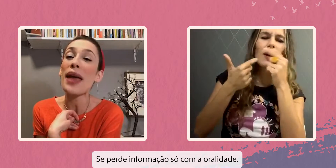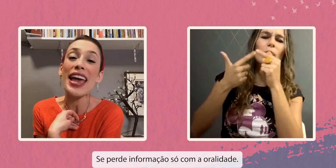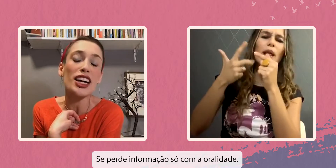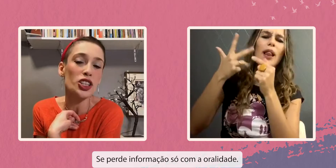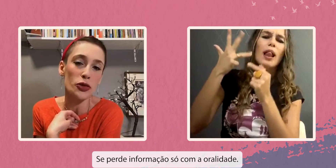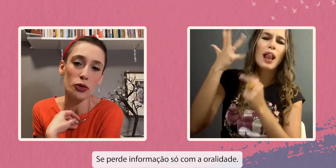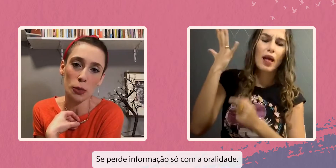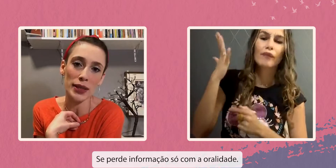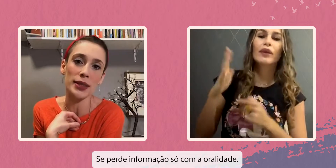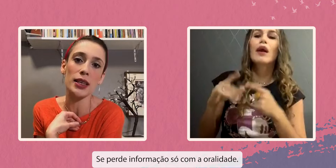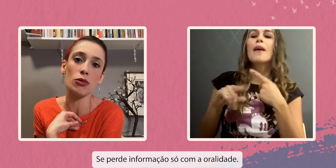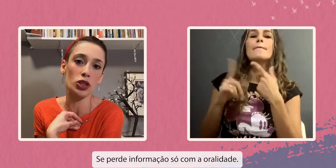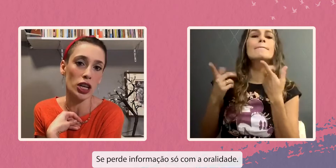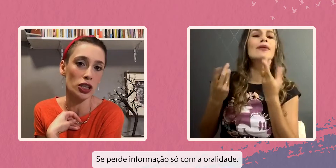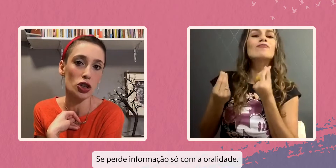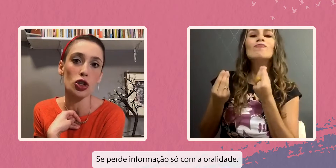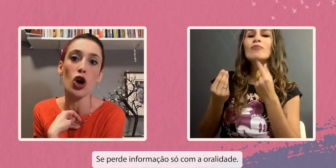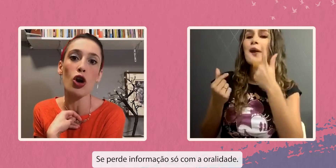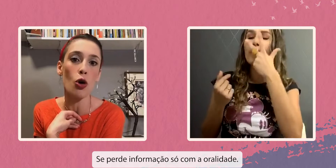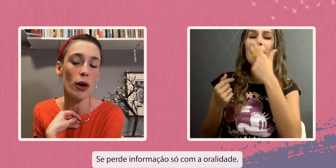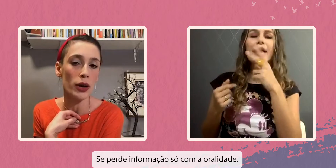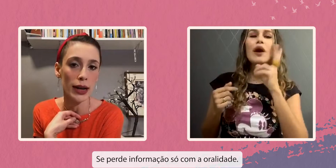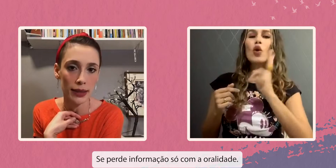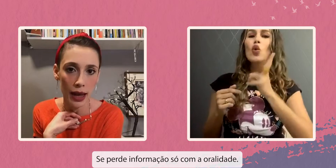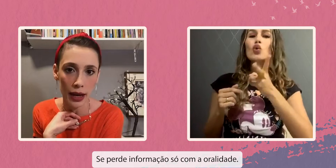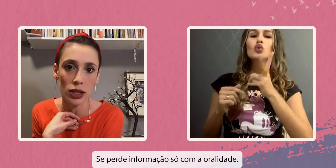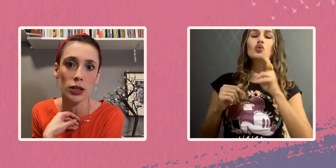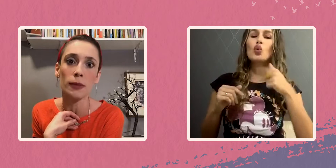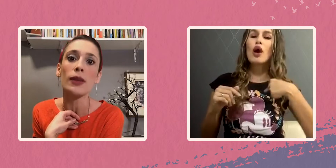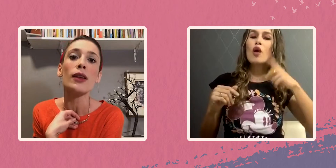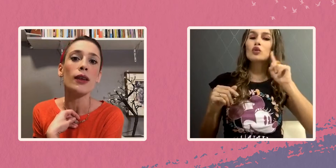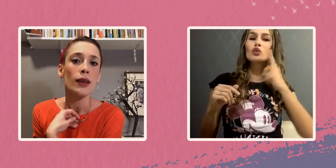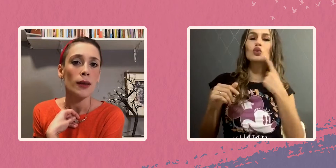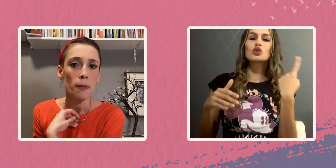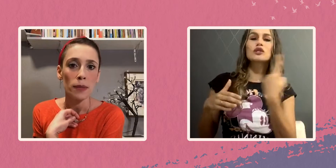se perde informação, gente, só com a oralidade.